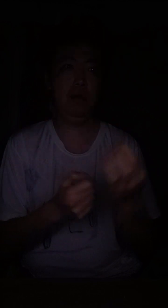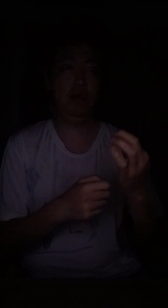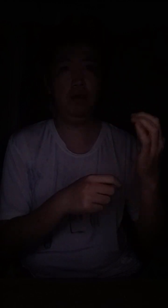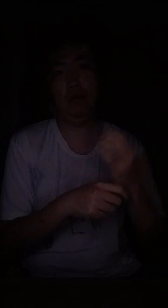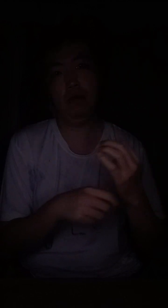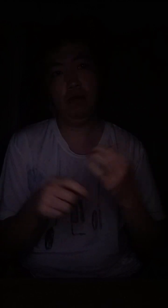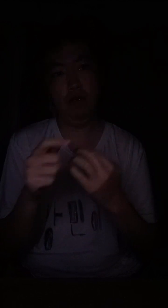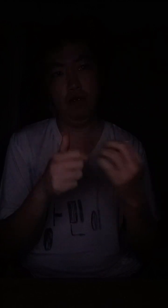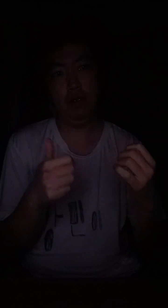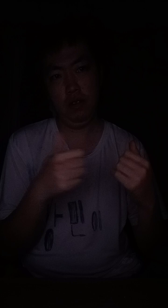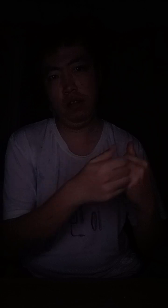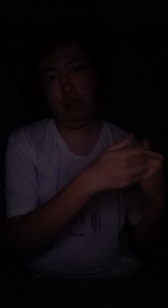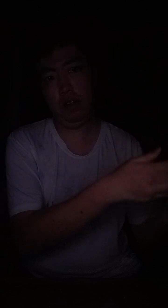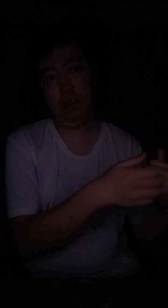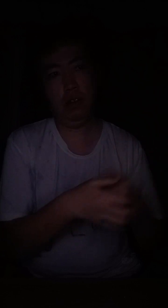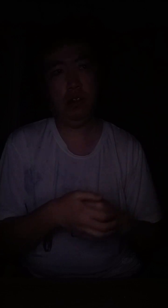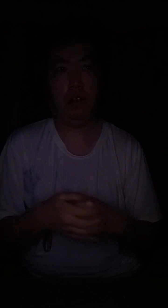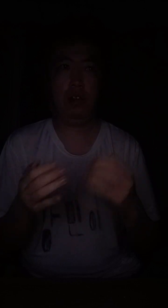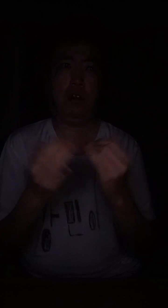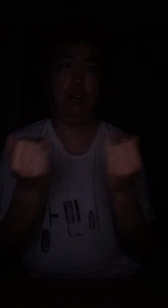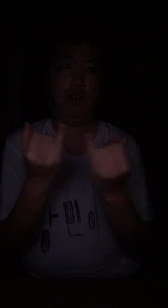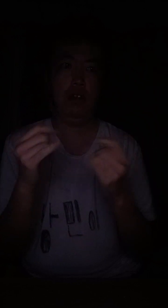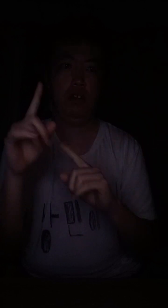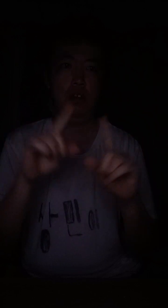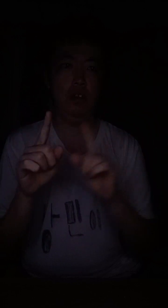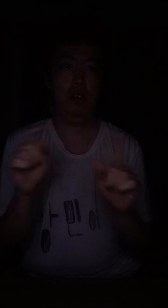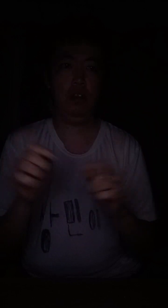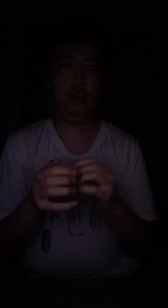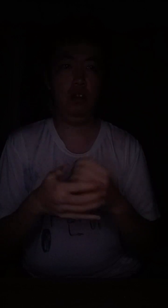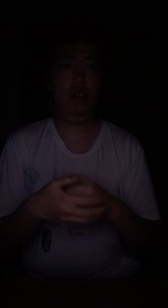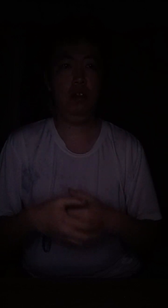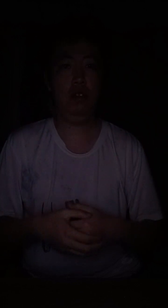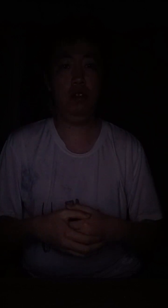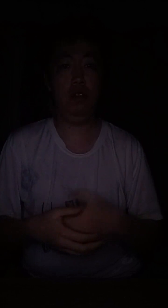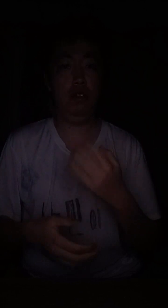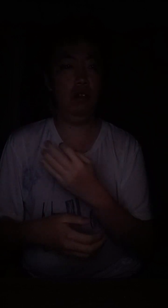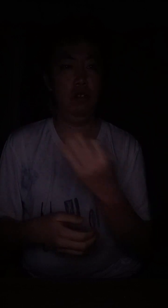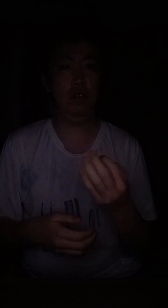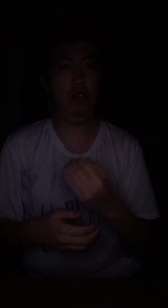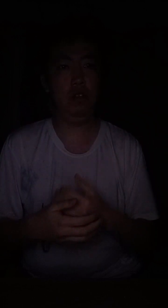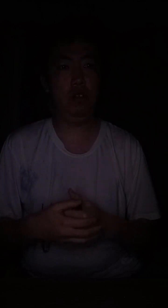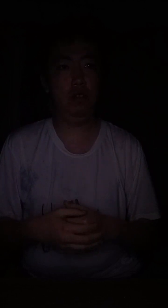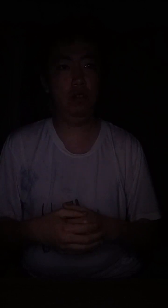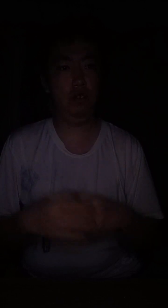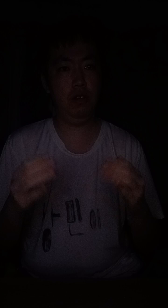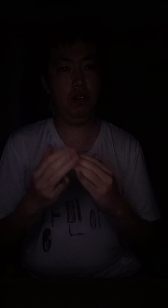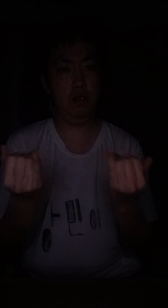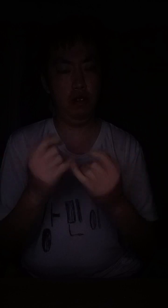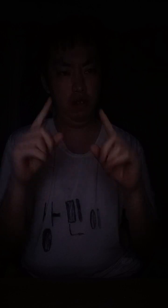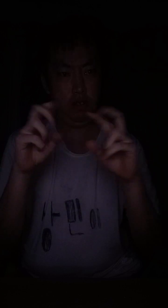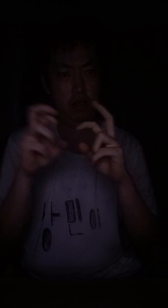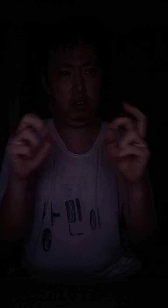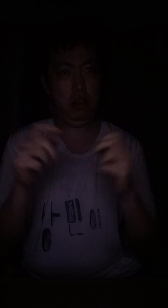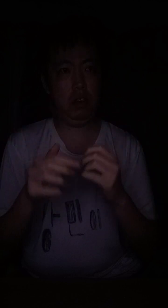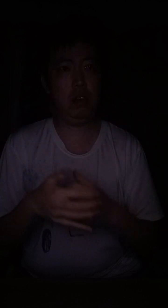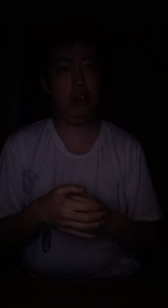어느 정도 인정이 되어서 구찌 스토어에 있다고 들었어요. 본인이 제출하신 거 영상에서도 여자 화장실 나오는 모습 보잖아요. 화장실 그 비춘 CCTV